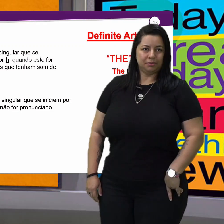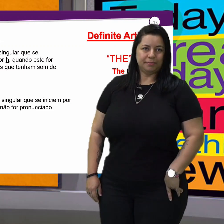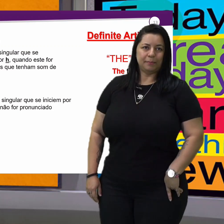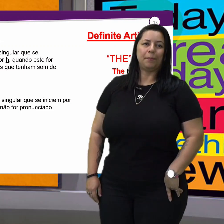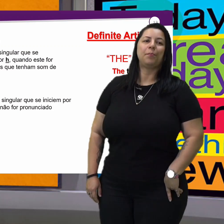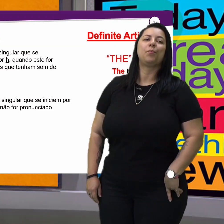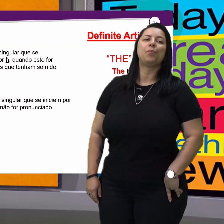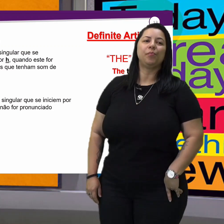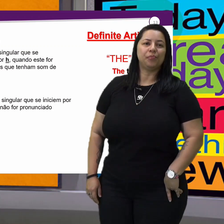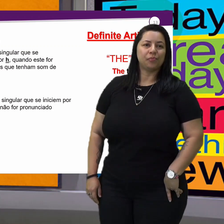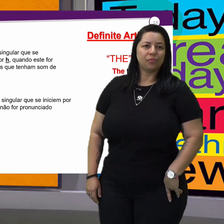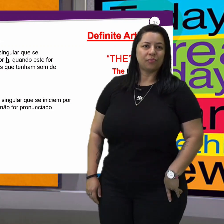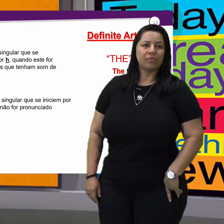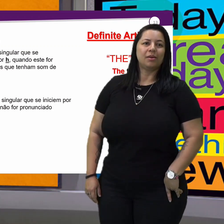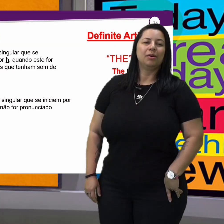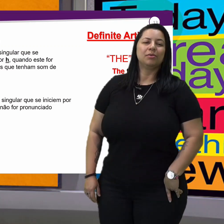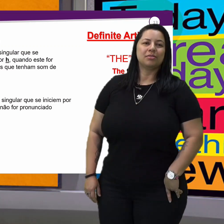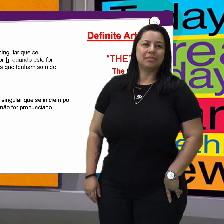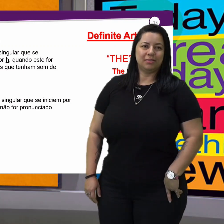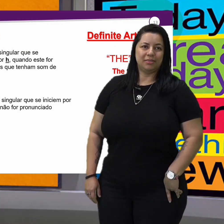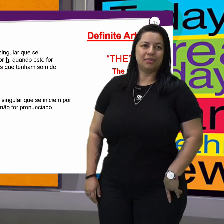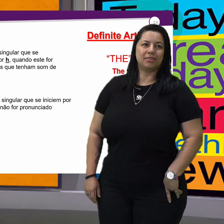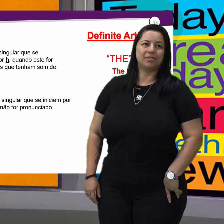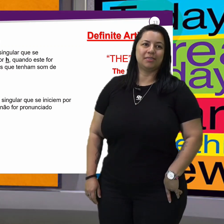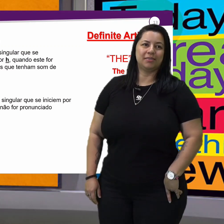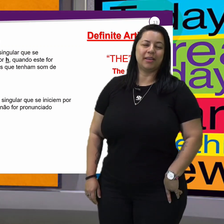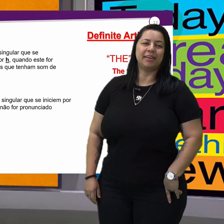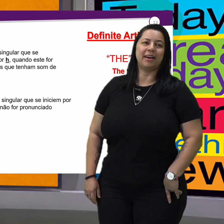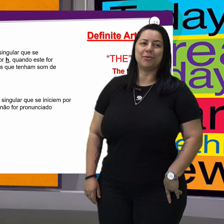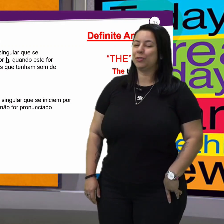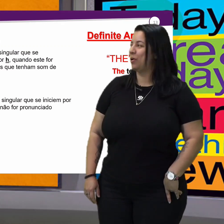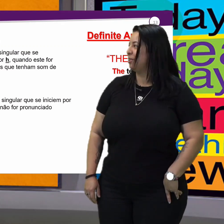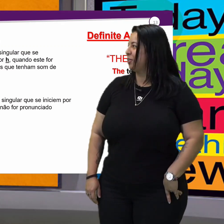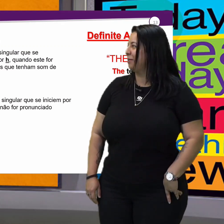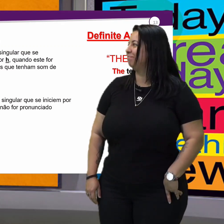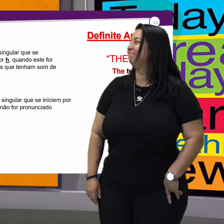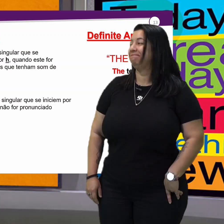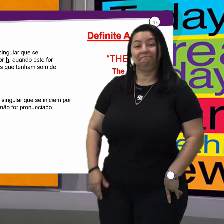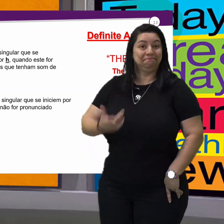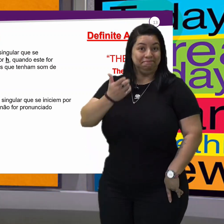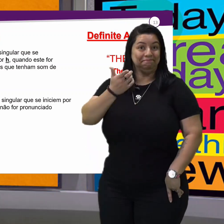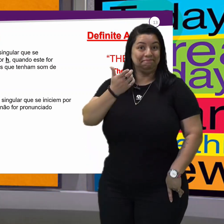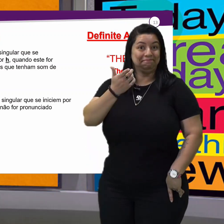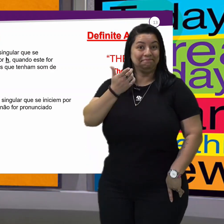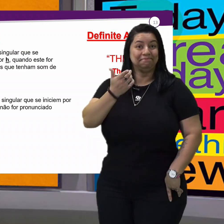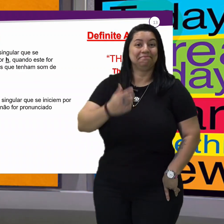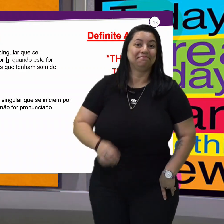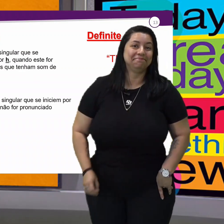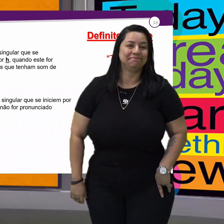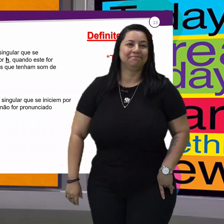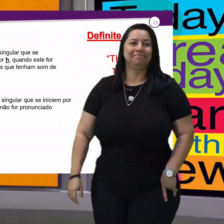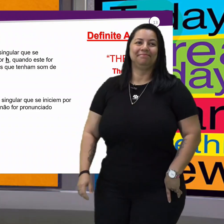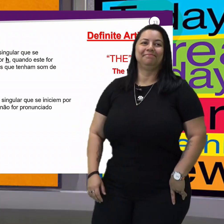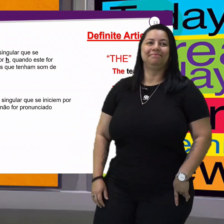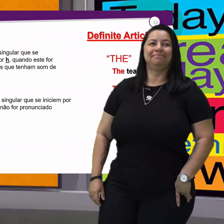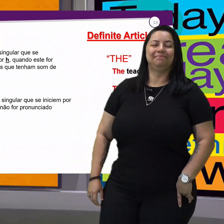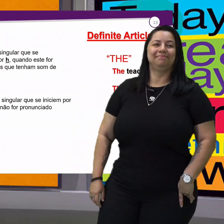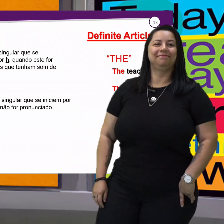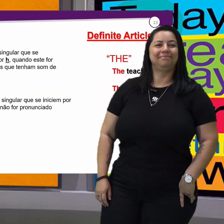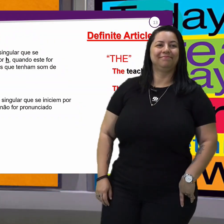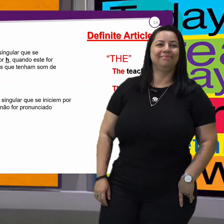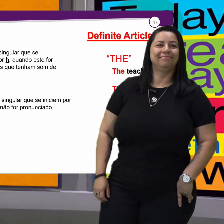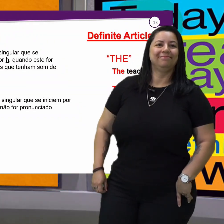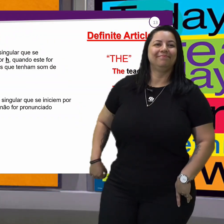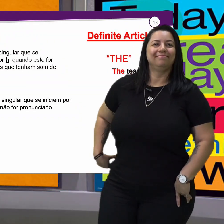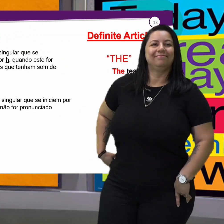no singular que se iniciam por consoantes. O que então, é consoante, né? E você pensa assim, já que é uma vogal, a